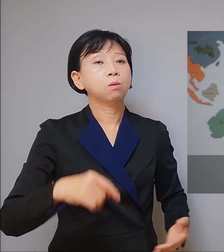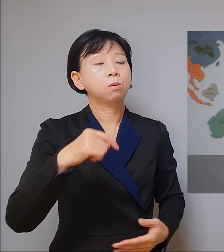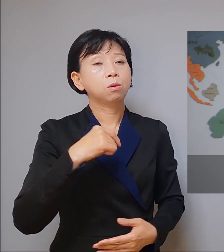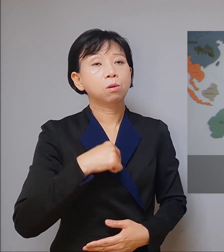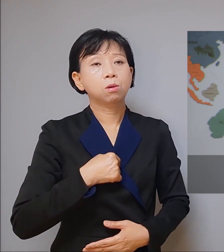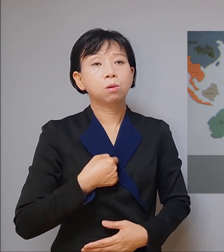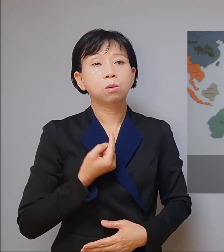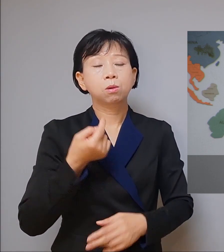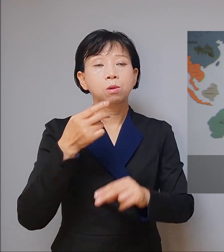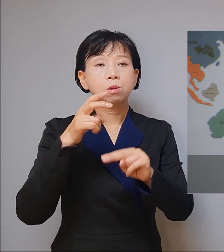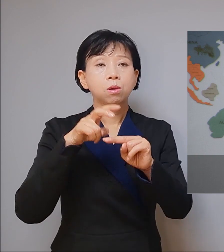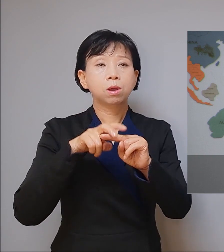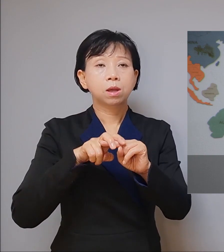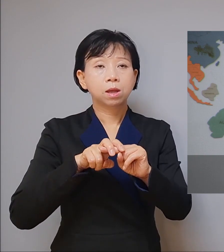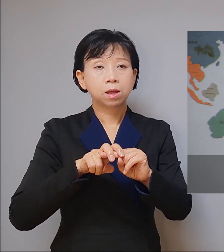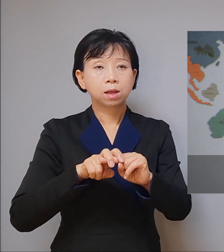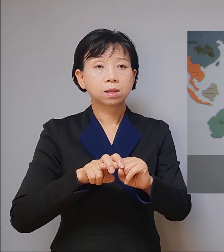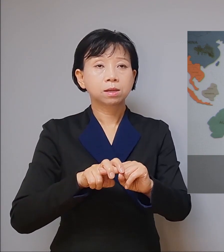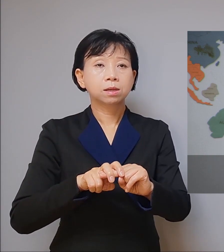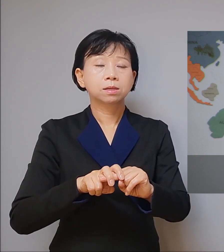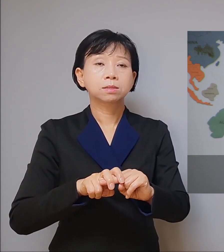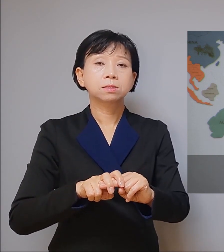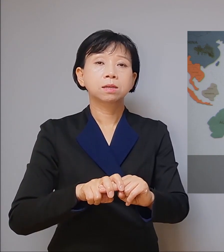너 홀로